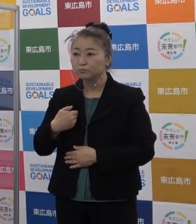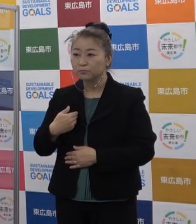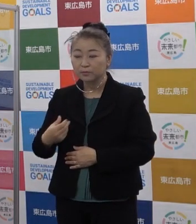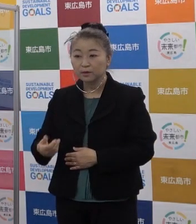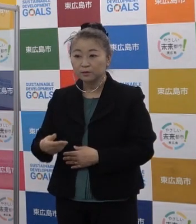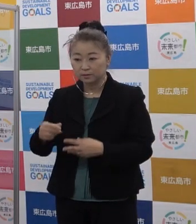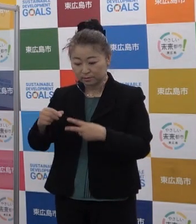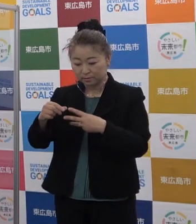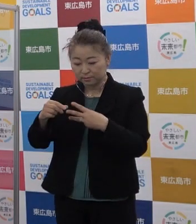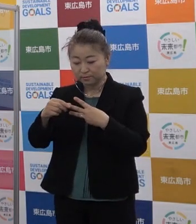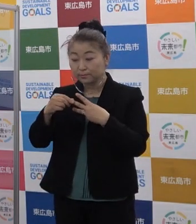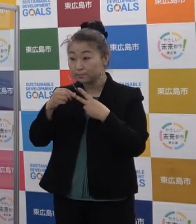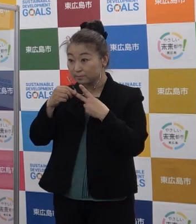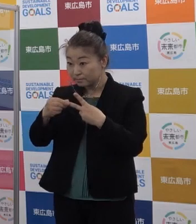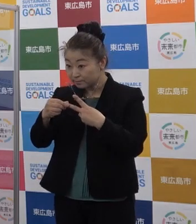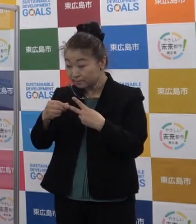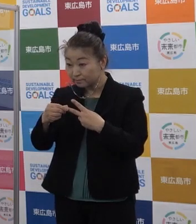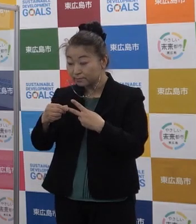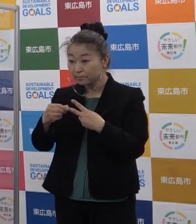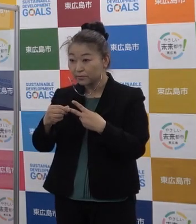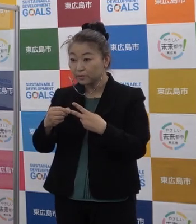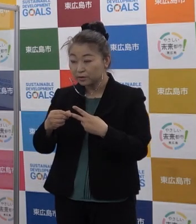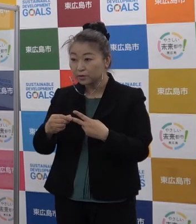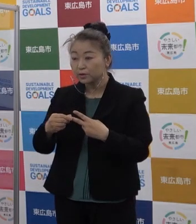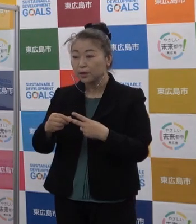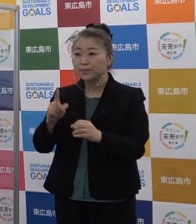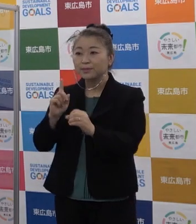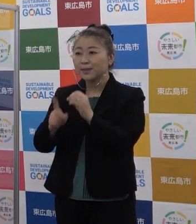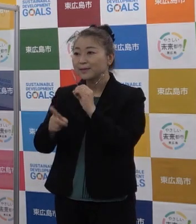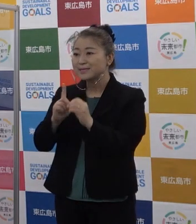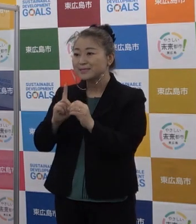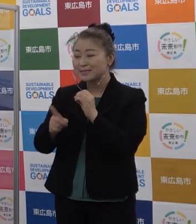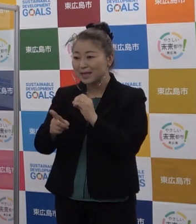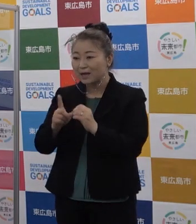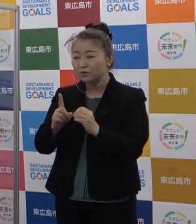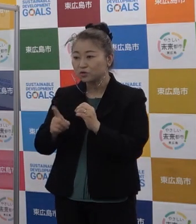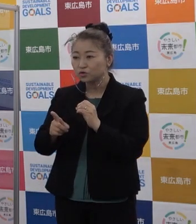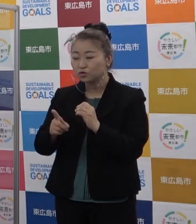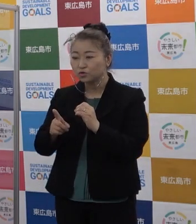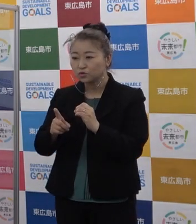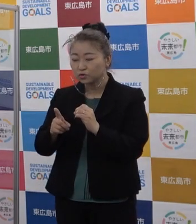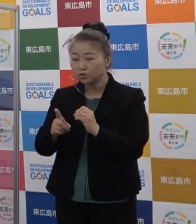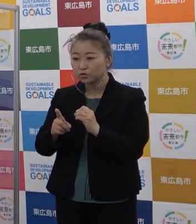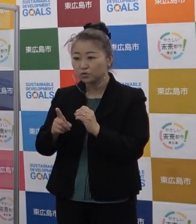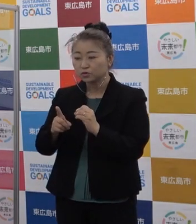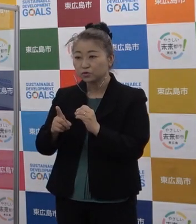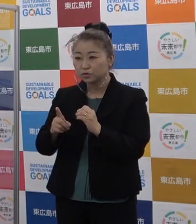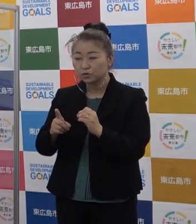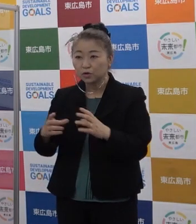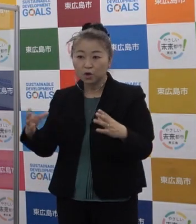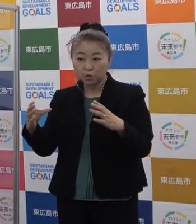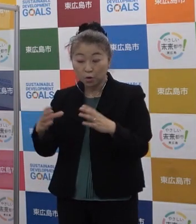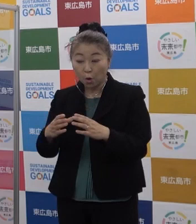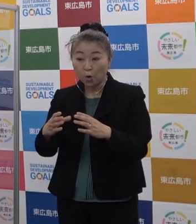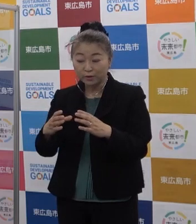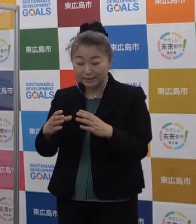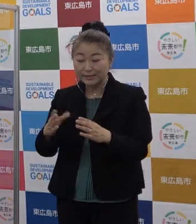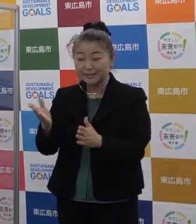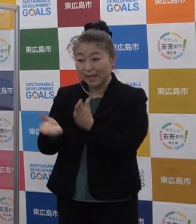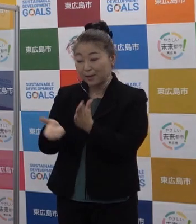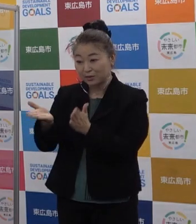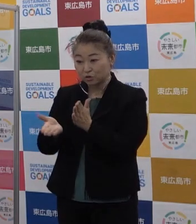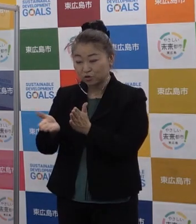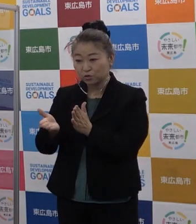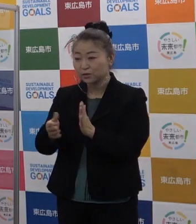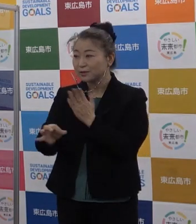東広島ということで、デジタル合意形成アプリサービスというふうに書いてますが、テーマを設